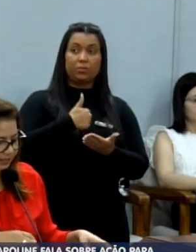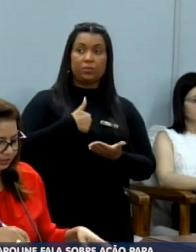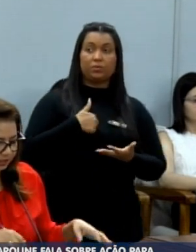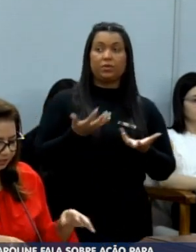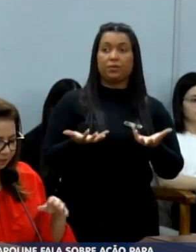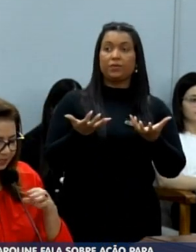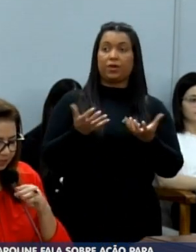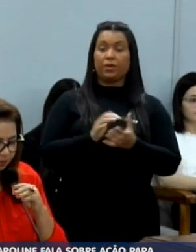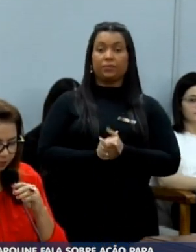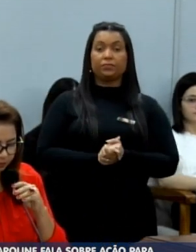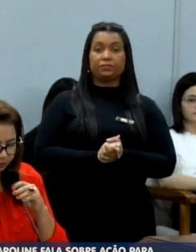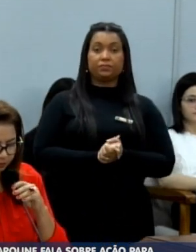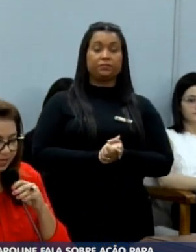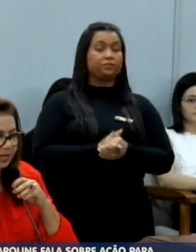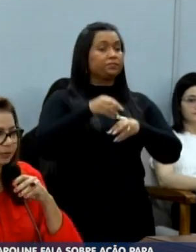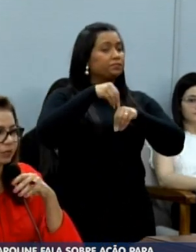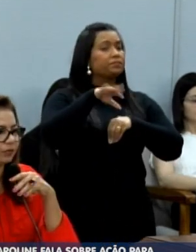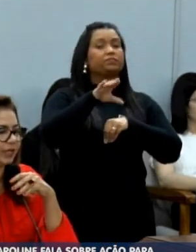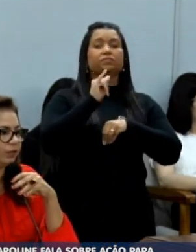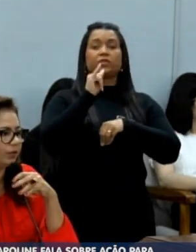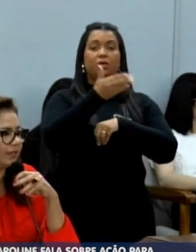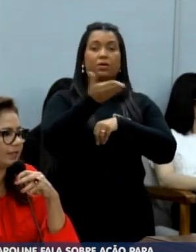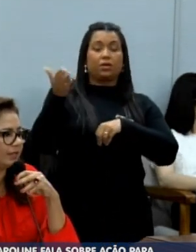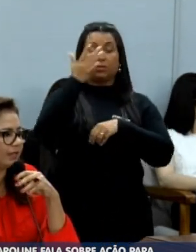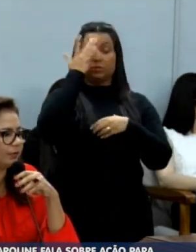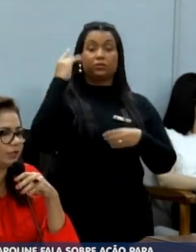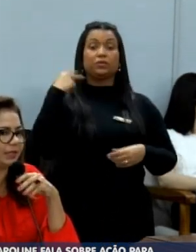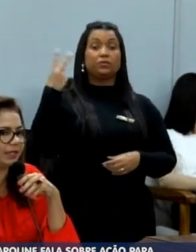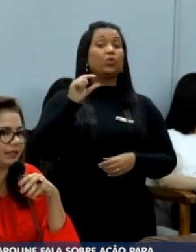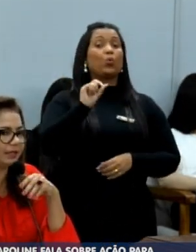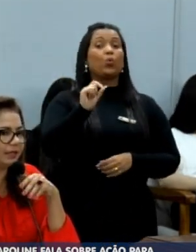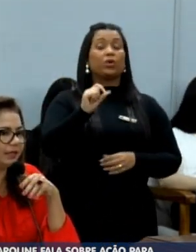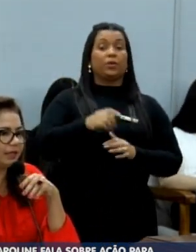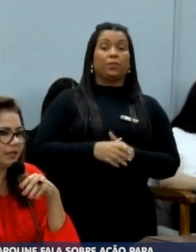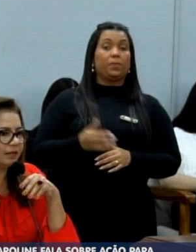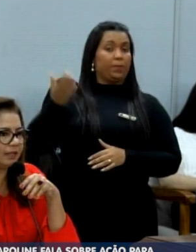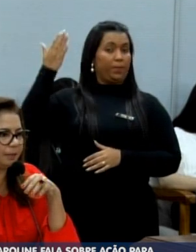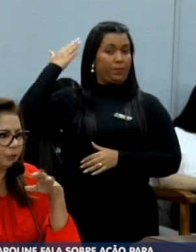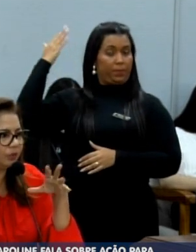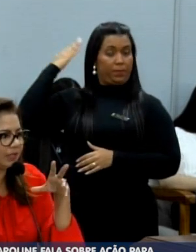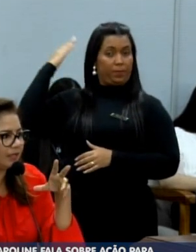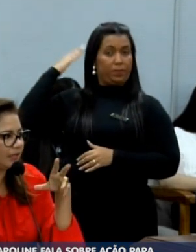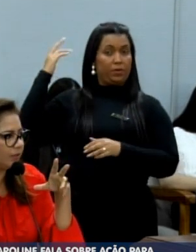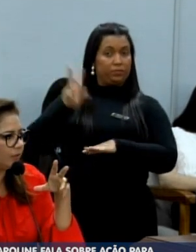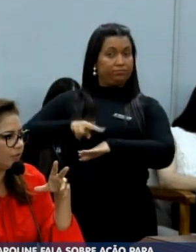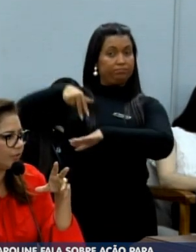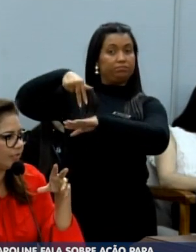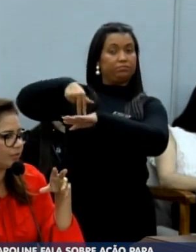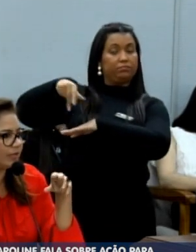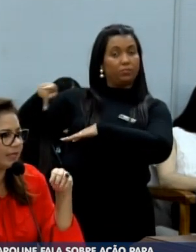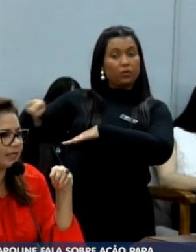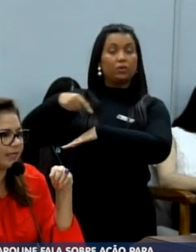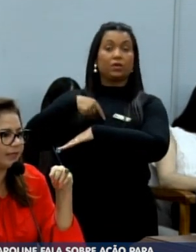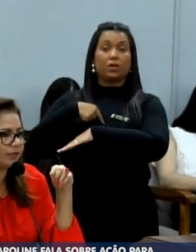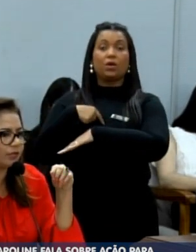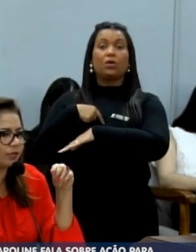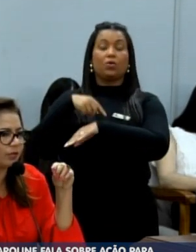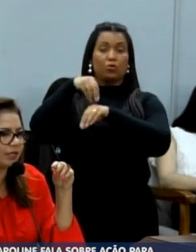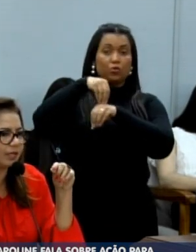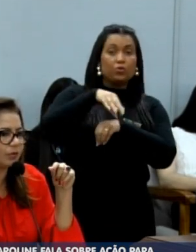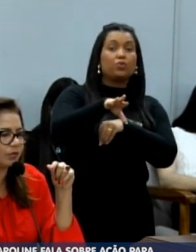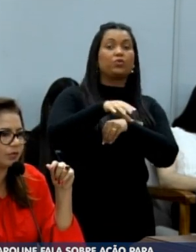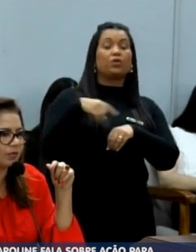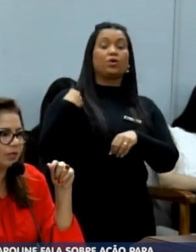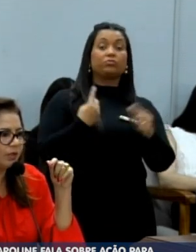E eu gostaria de passar um recado para os vereadores, que na última tribuna que eu direcionei aqui,